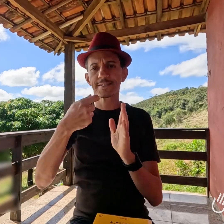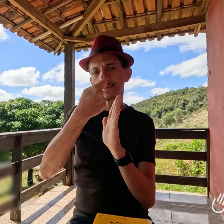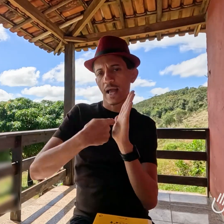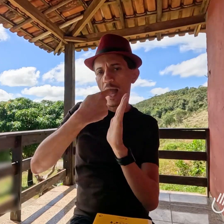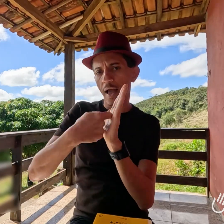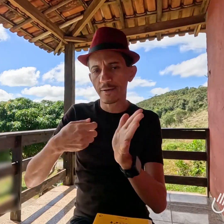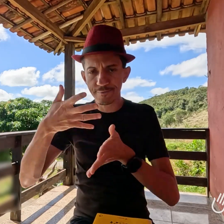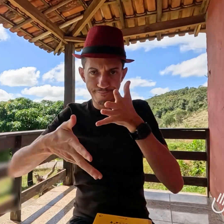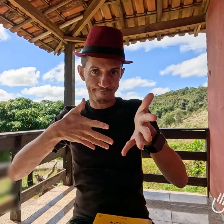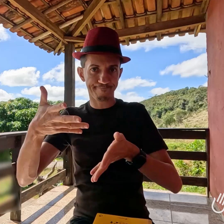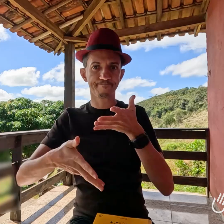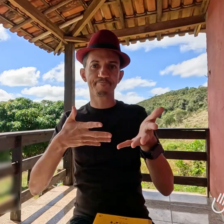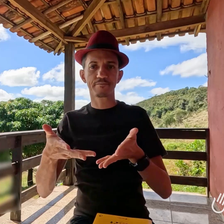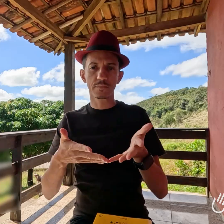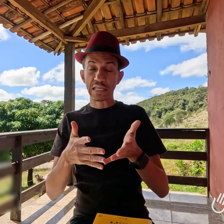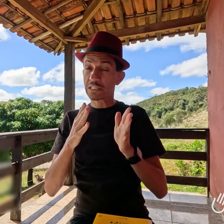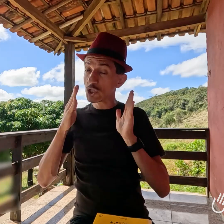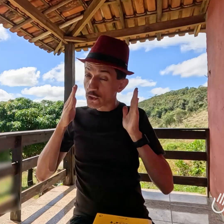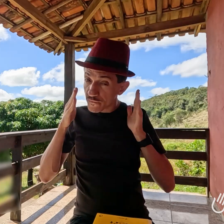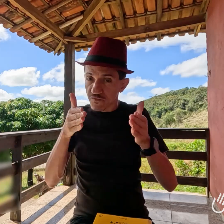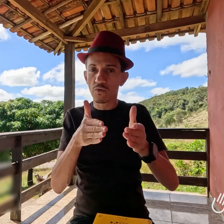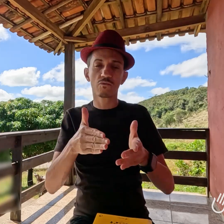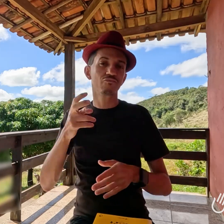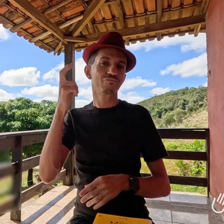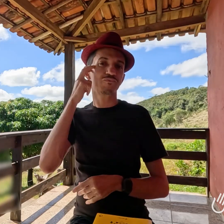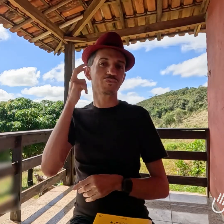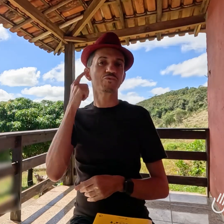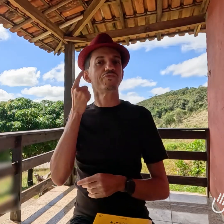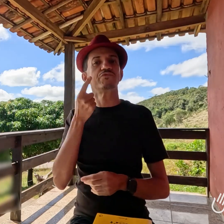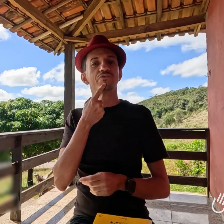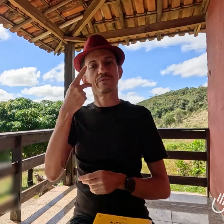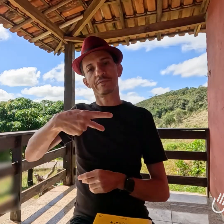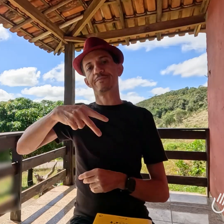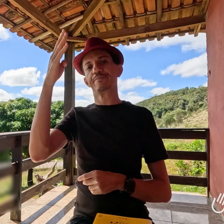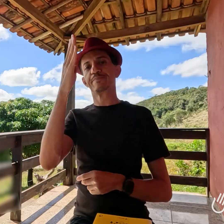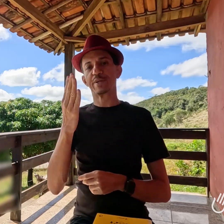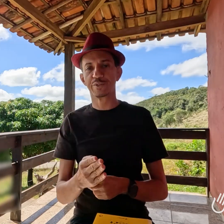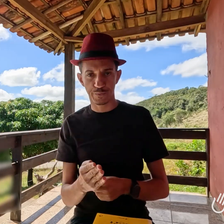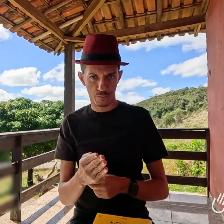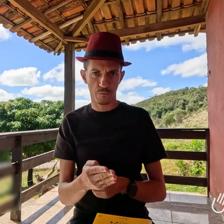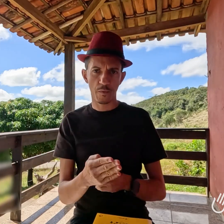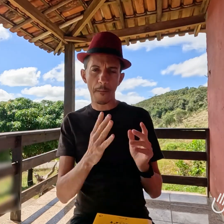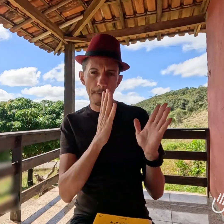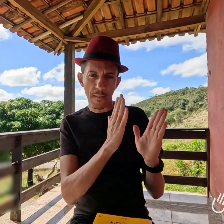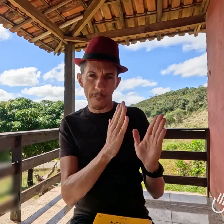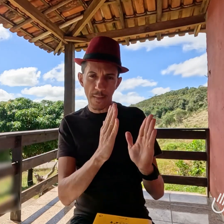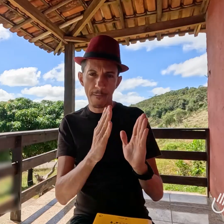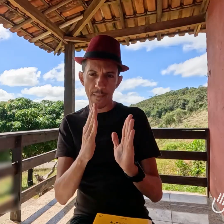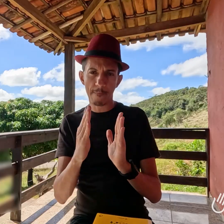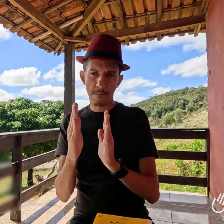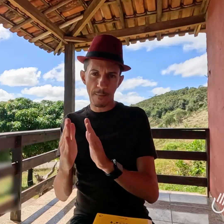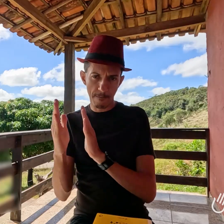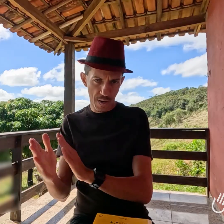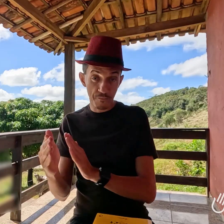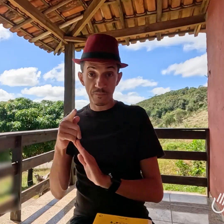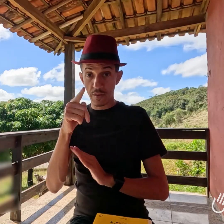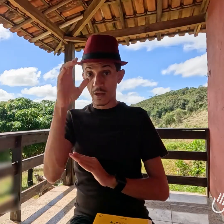nesse processo, porque você vai desde a compreensão fonética e fonológica da língua de sinais, a construção de frases e estruturas